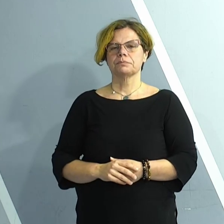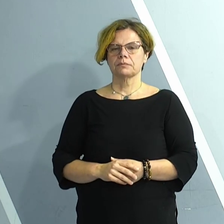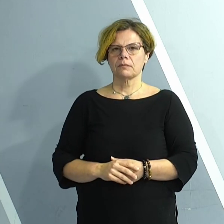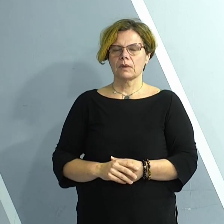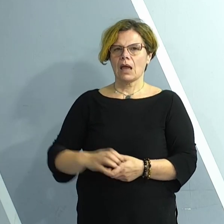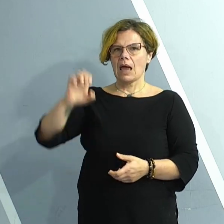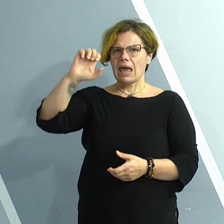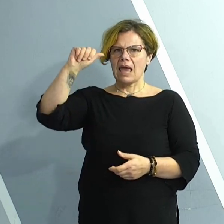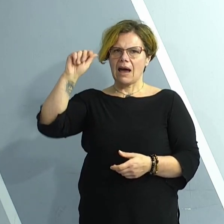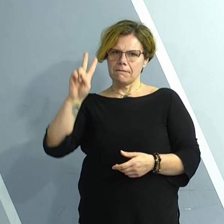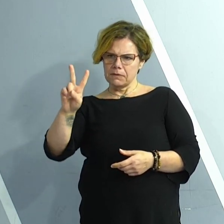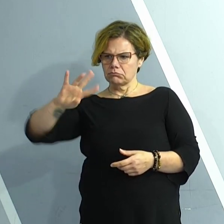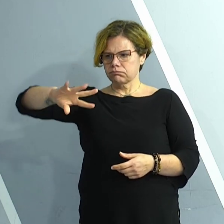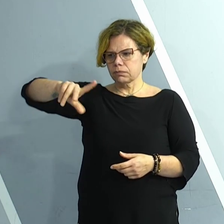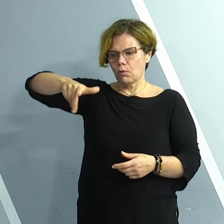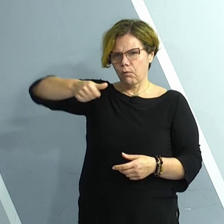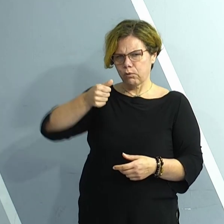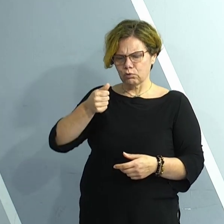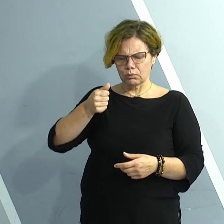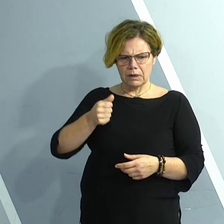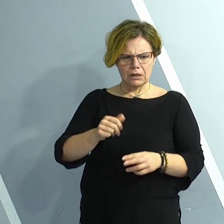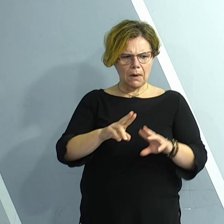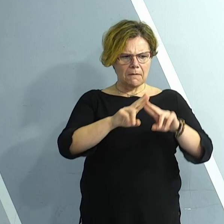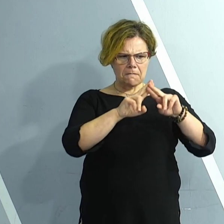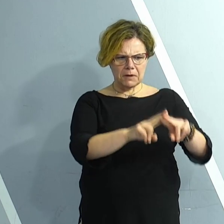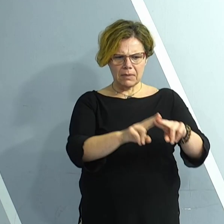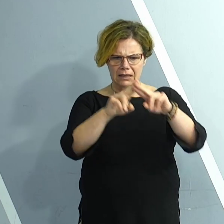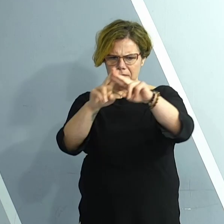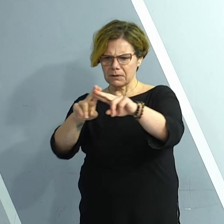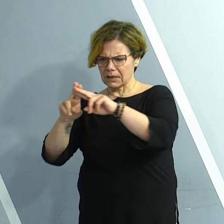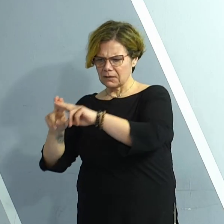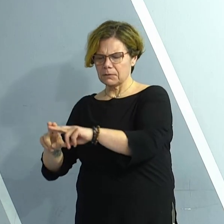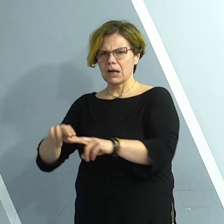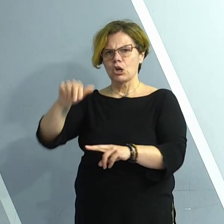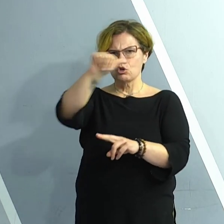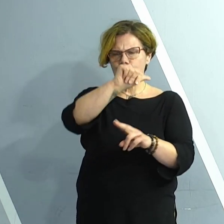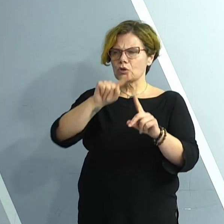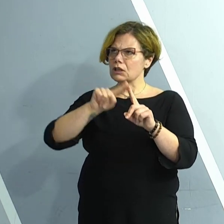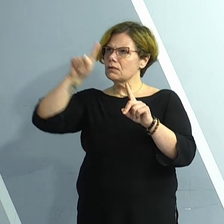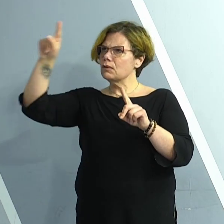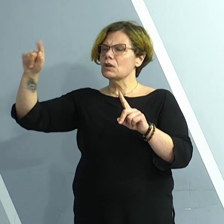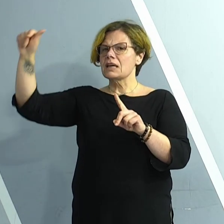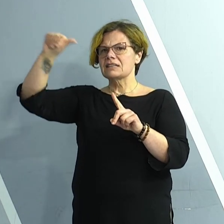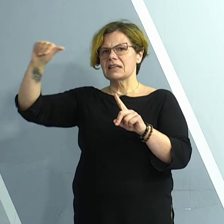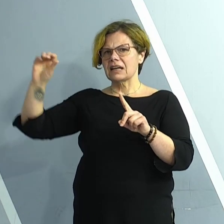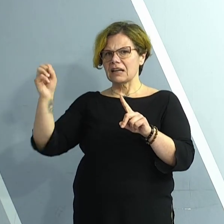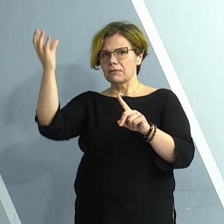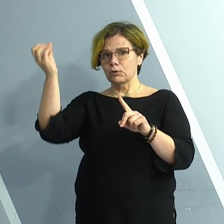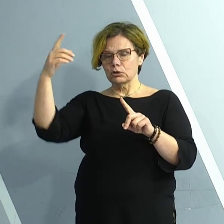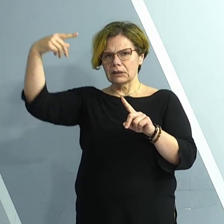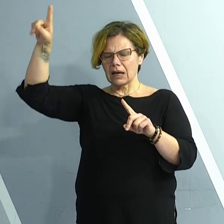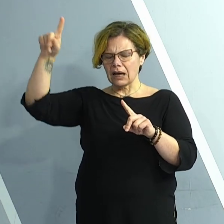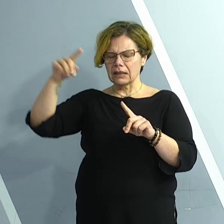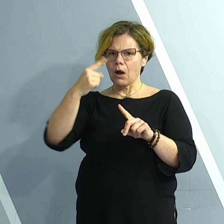Furto all'EAV. Da alcune fermate tra Succhivo e Serrara Fontana, ignoti